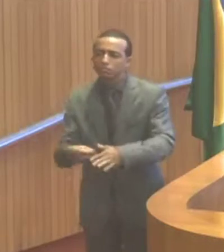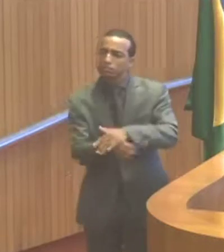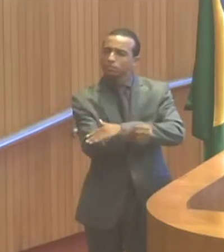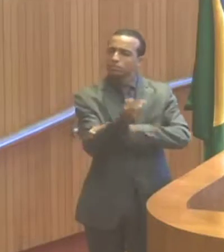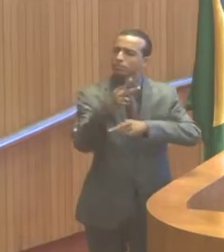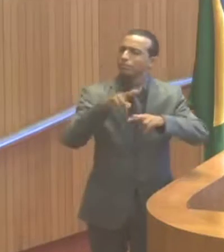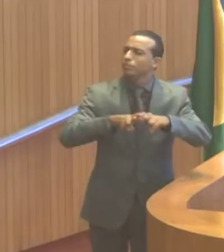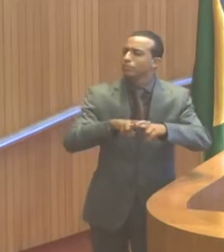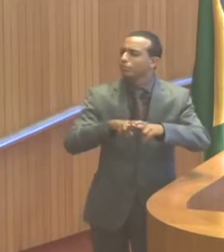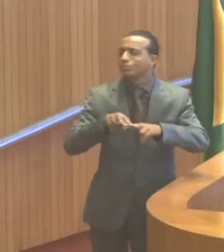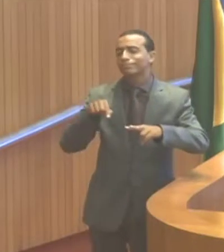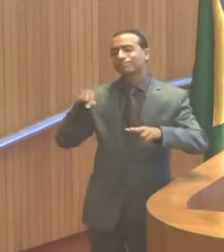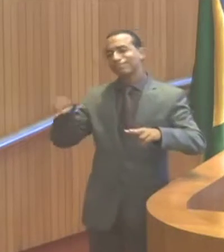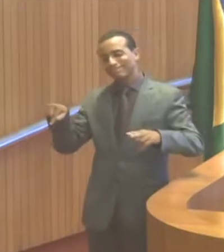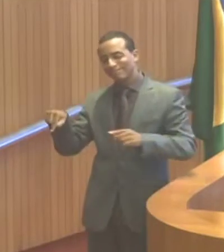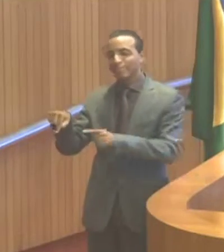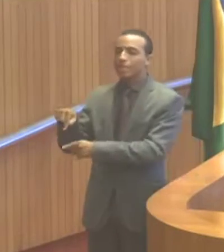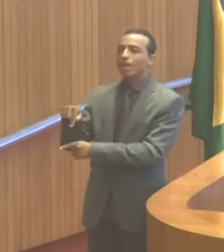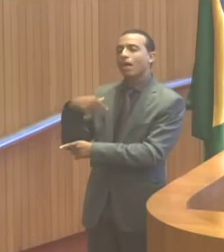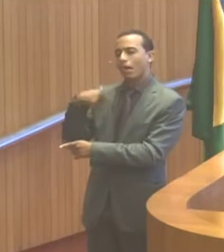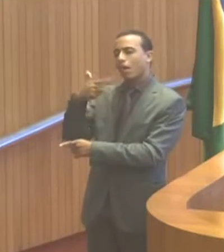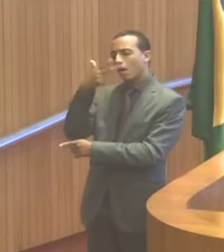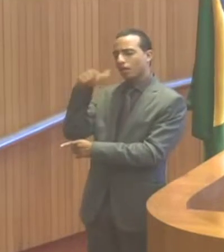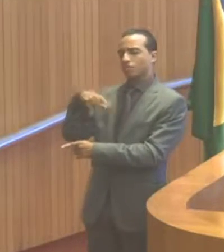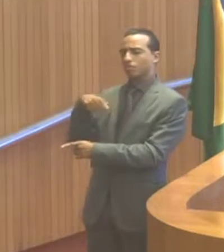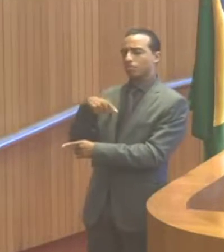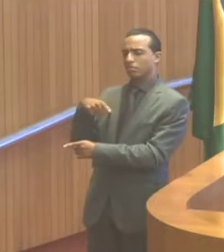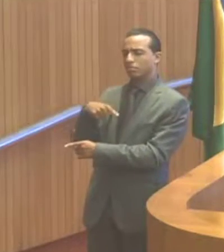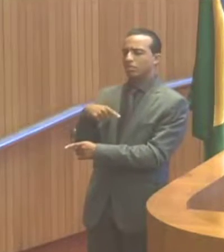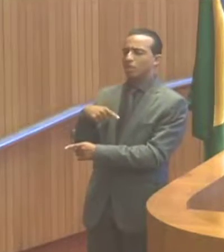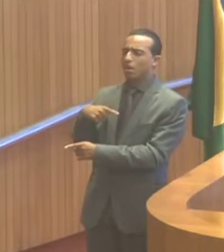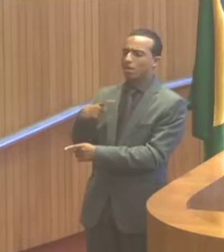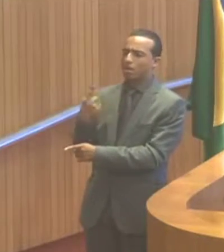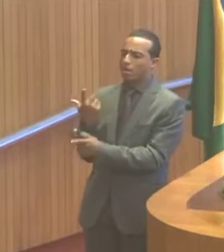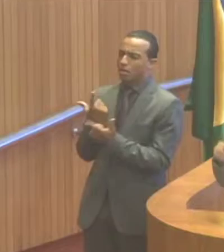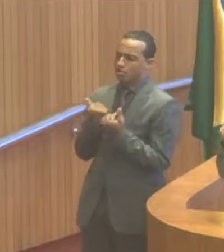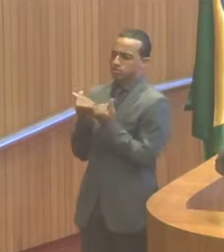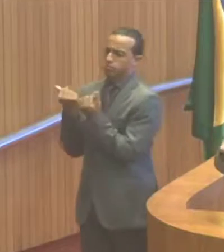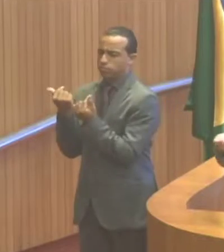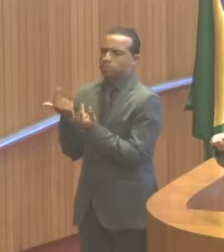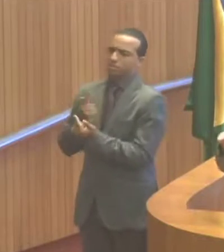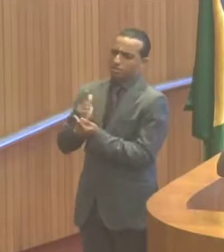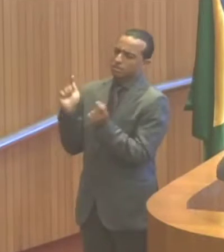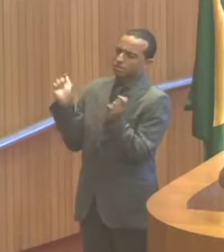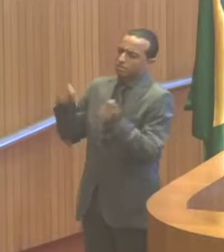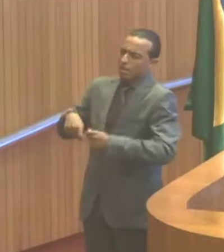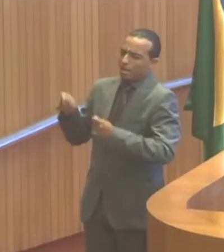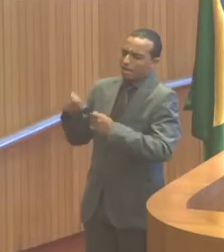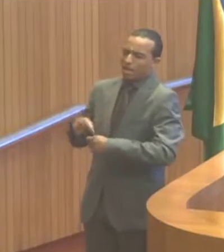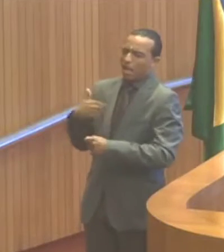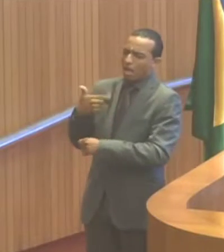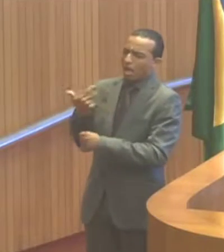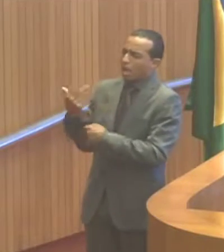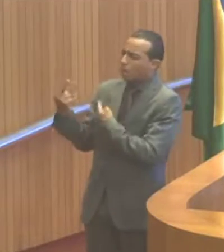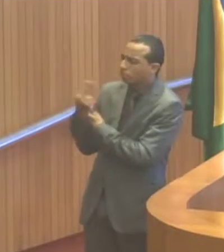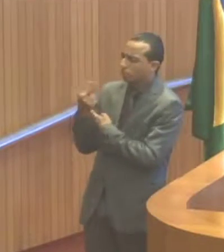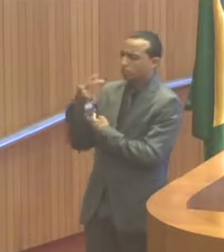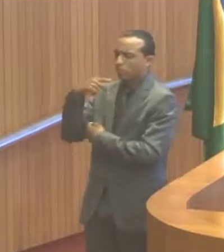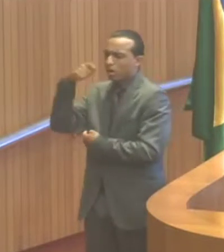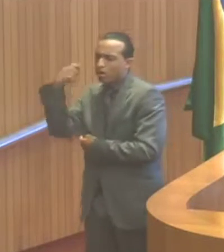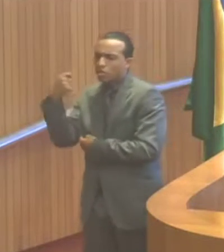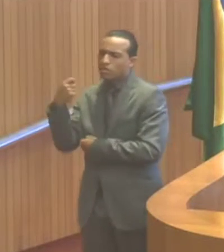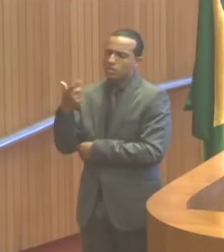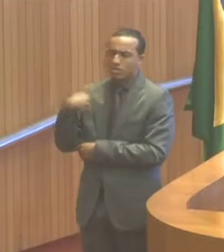na verdade, muito mais força pecuniária para poder ter a sua própria proteção e não estarem, na verdade, dentro do